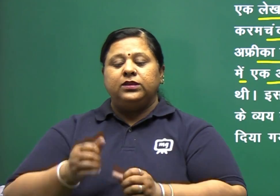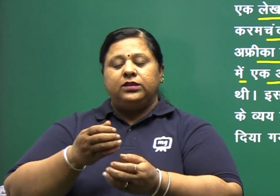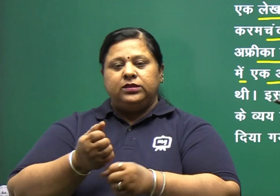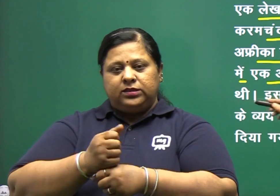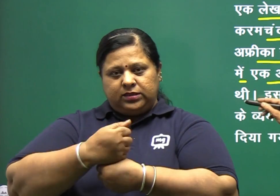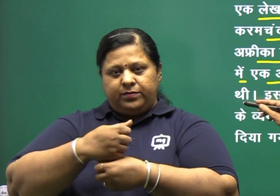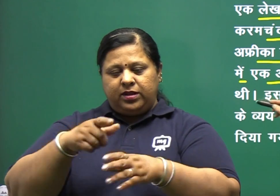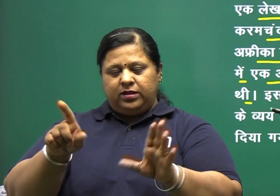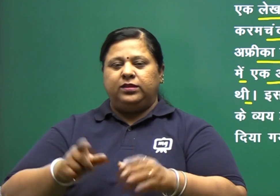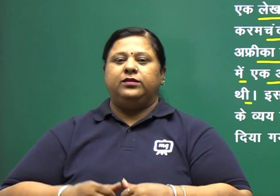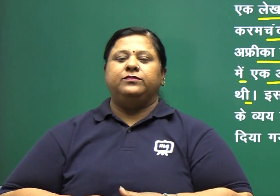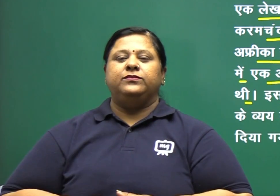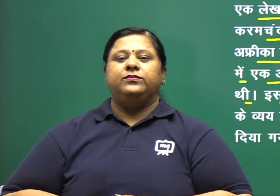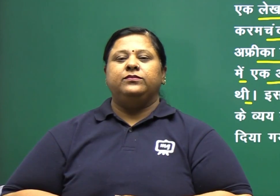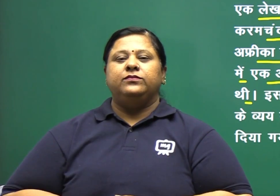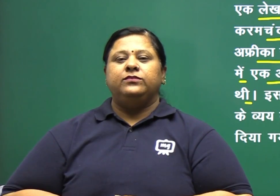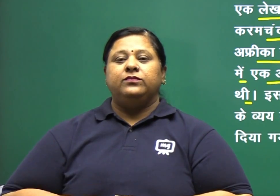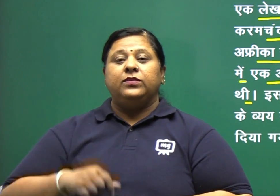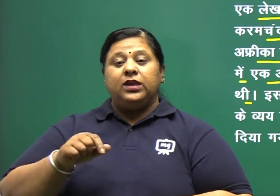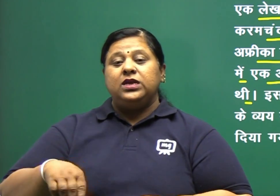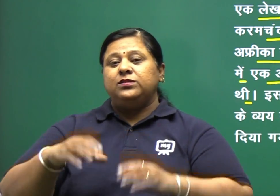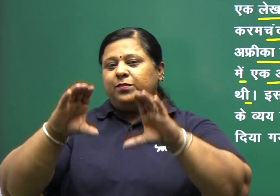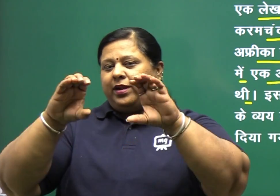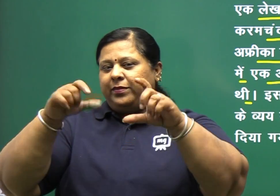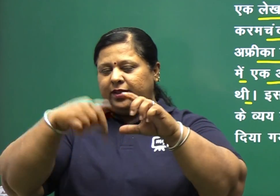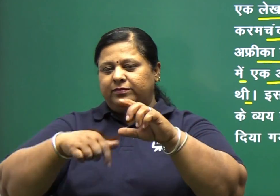स्थापना की थी। इस पाठ में